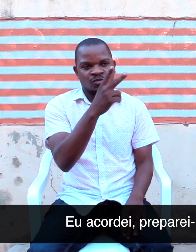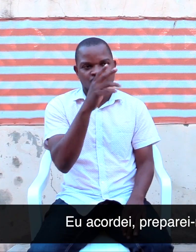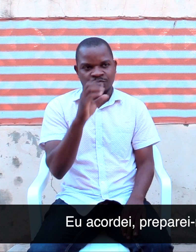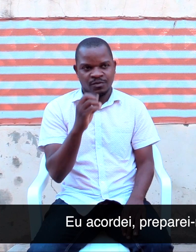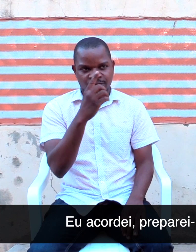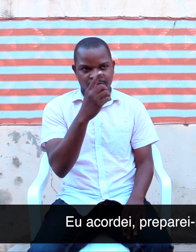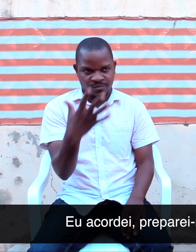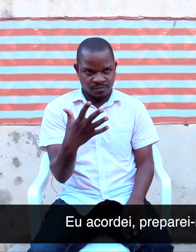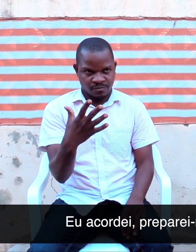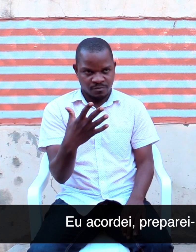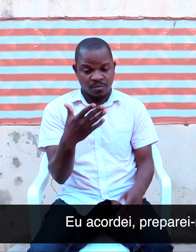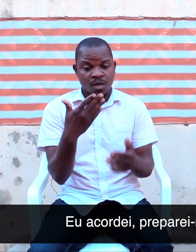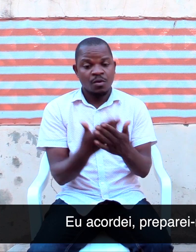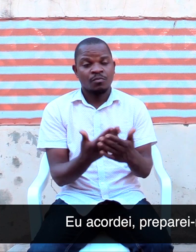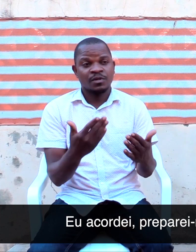Eu acordei,